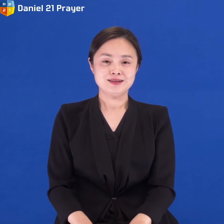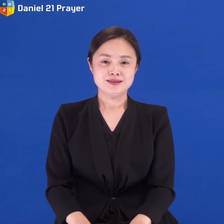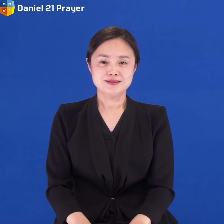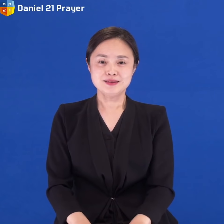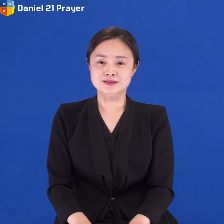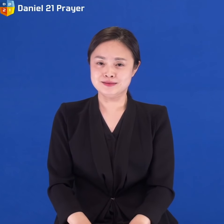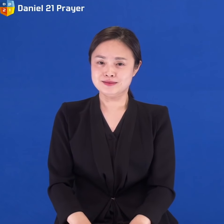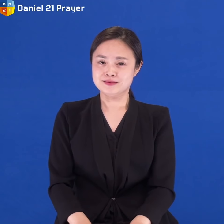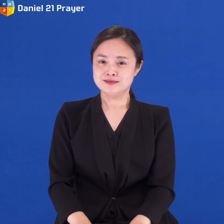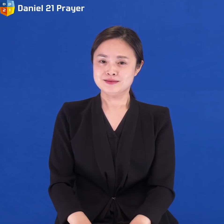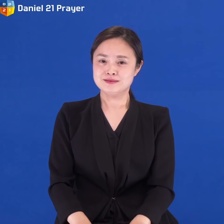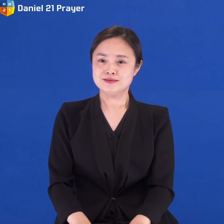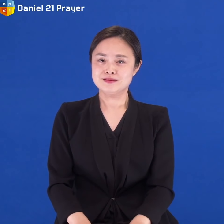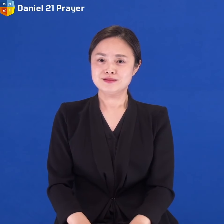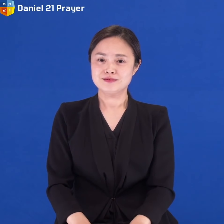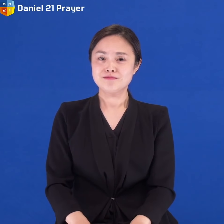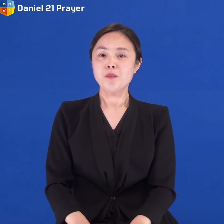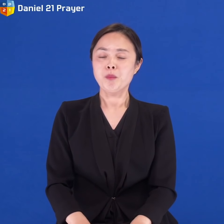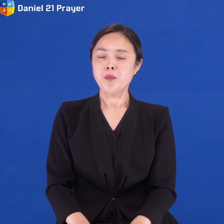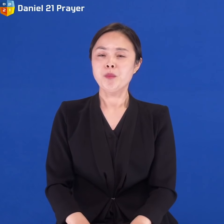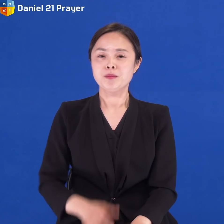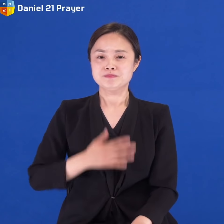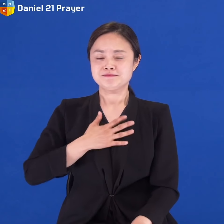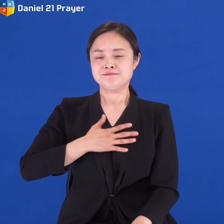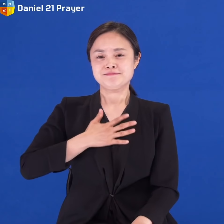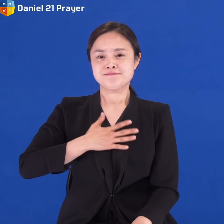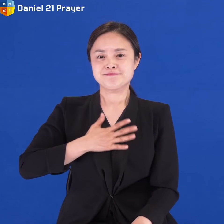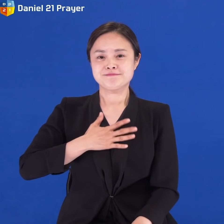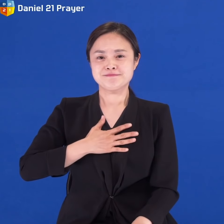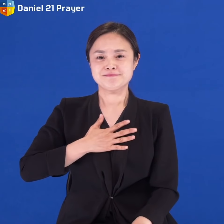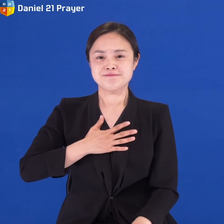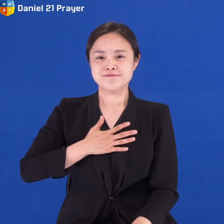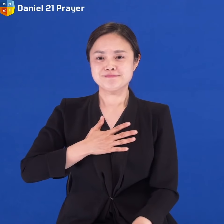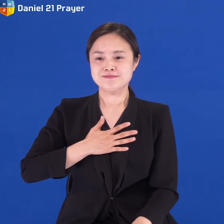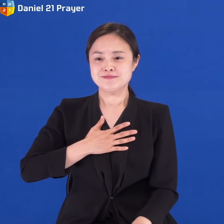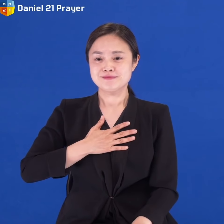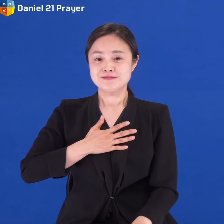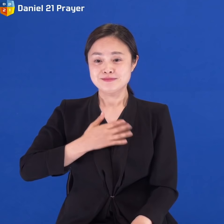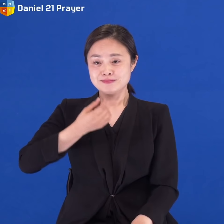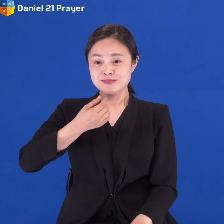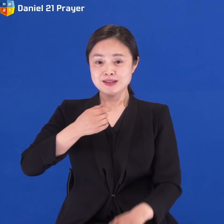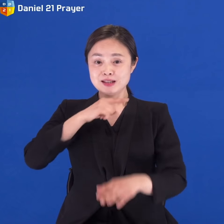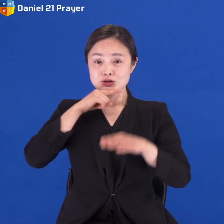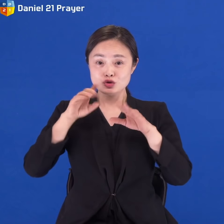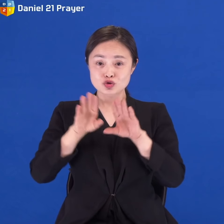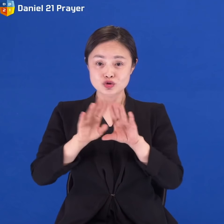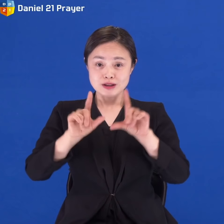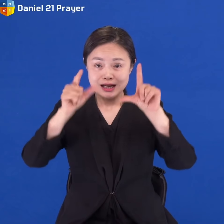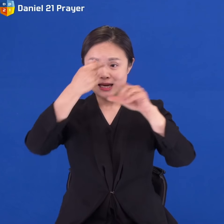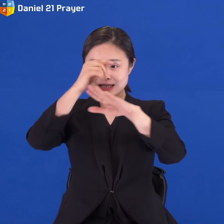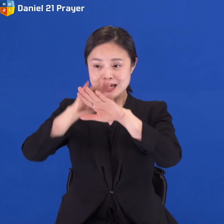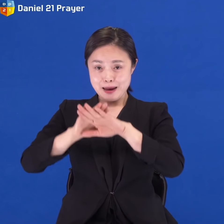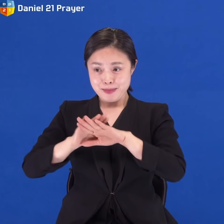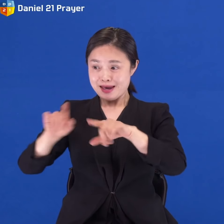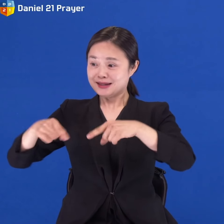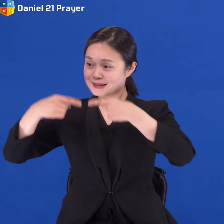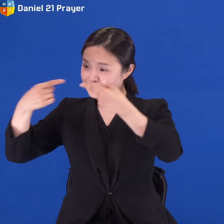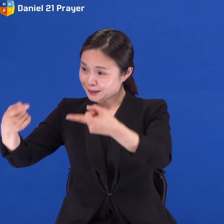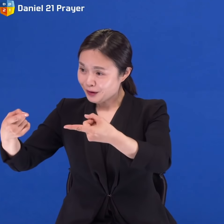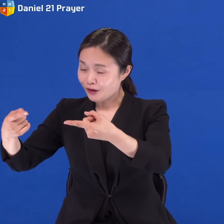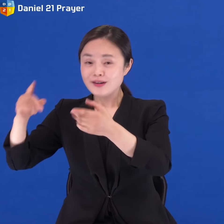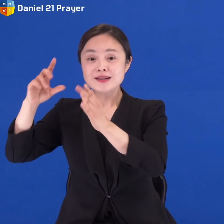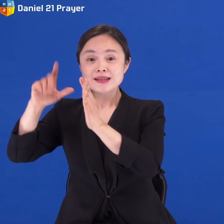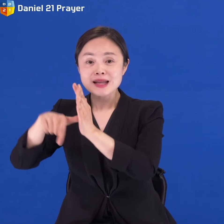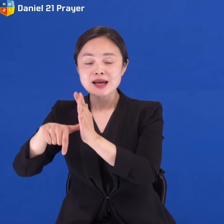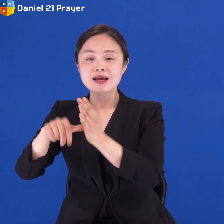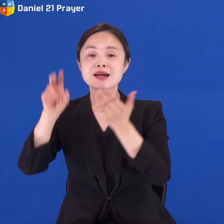딸을 어떻게 아시고 참 희한하네 하고 이제 주일 예배를 갔는데 또 왜 그날은 405장 나